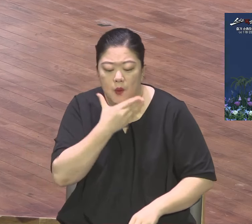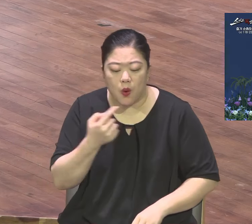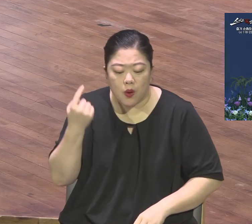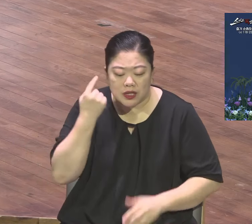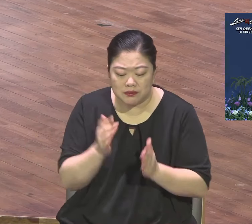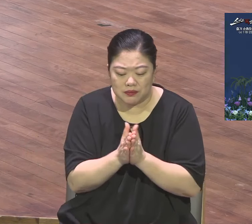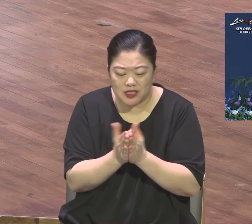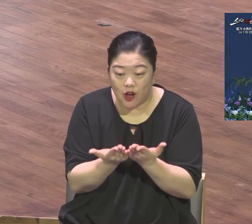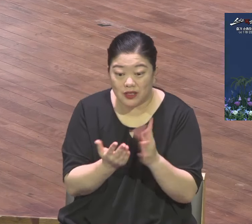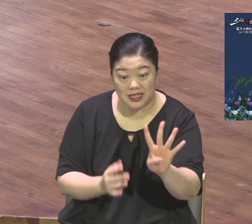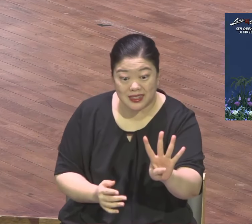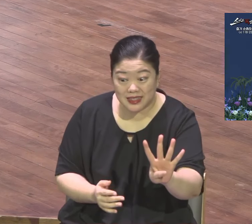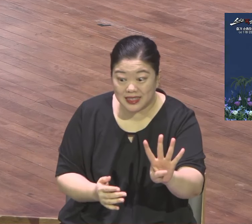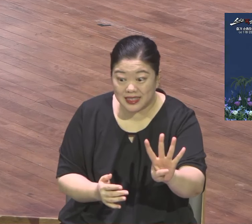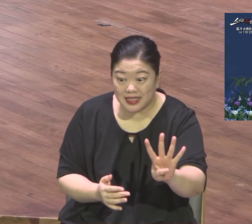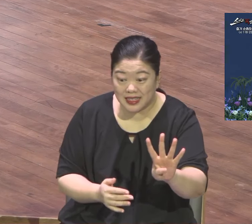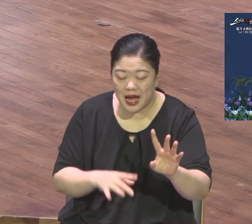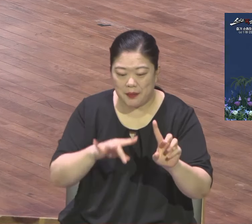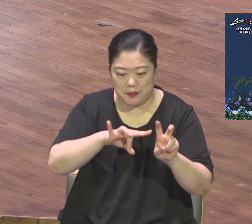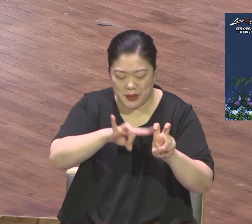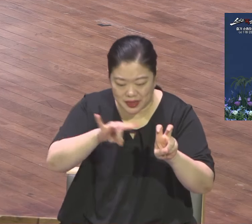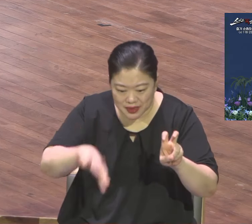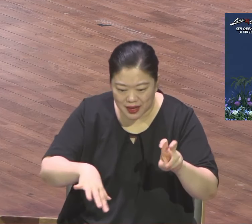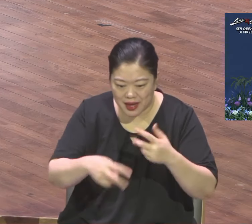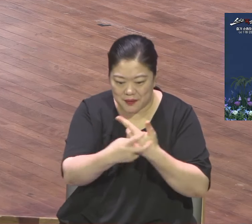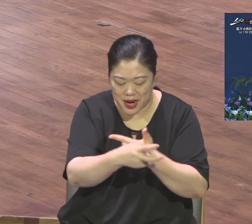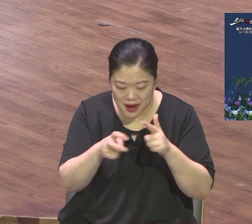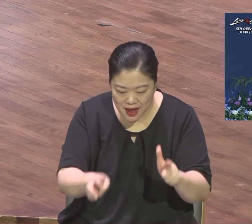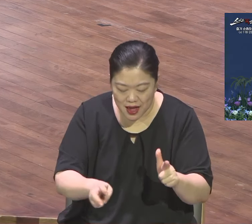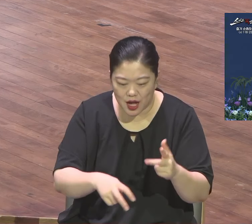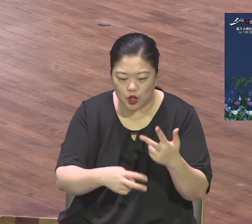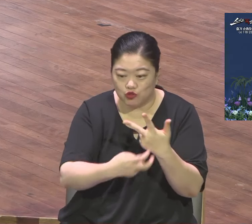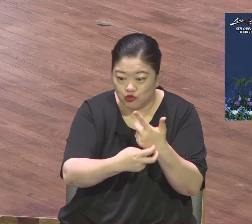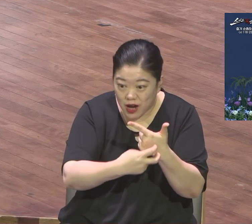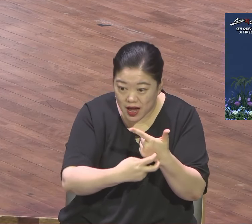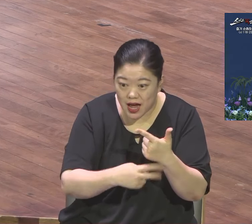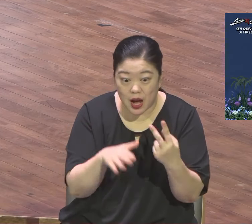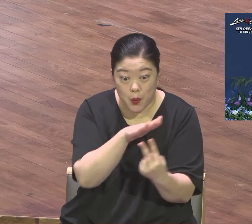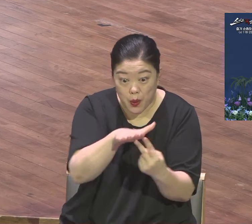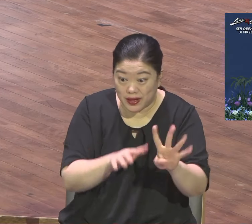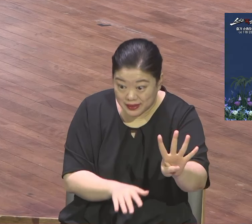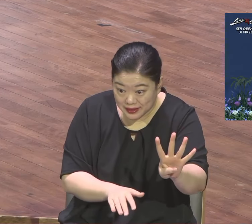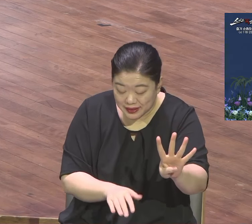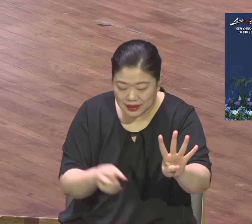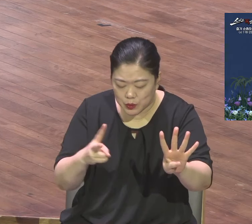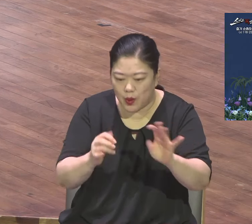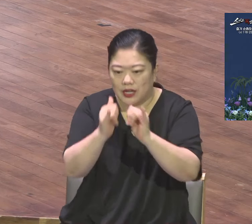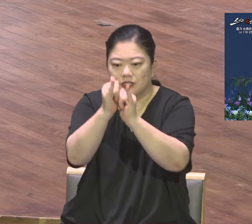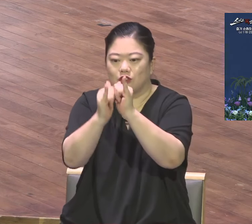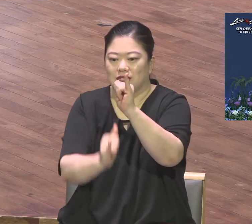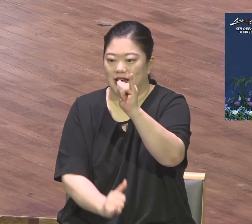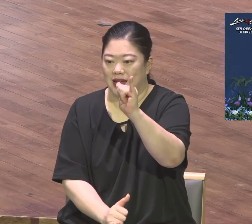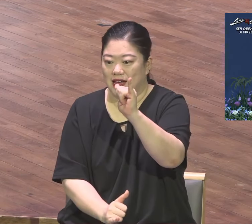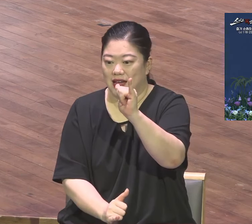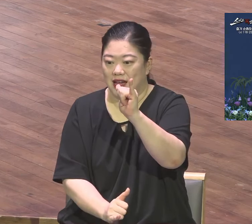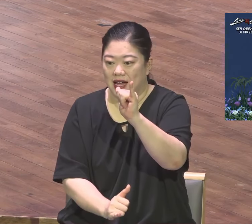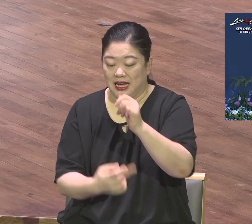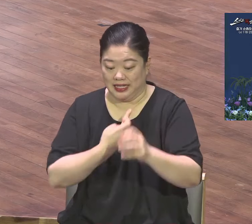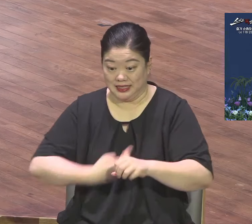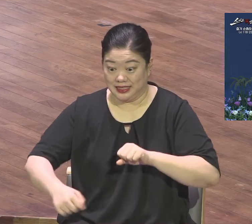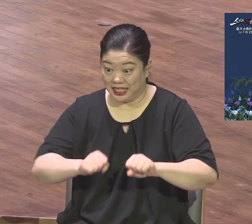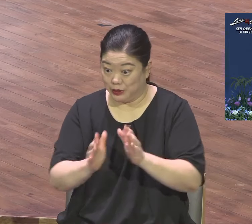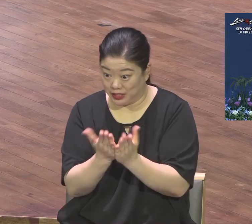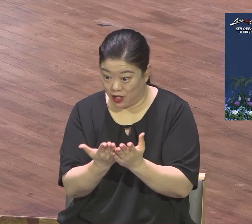마태, 마가, 누가, 요한을 사복음서, 복음서 그렇게 말하죠. 역사서, 사도행전을 역사서라 그렇게